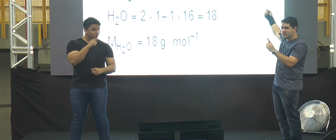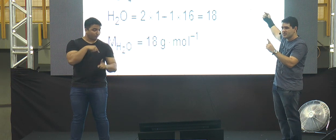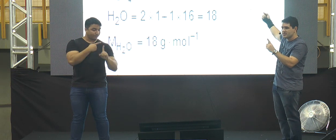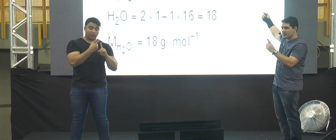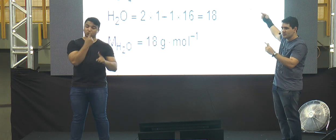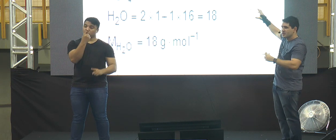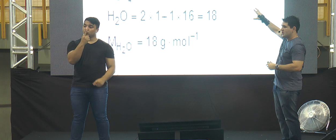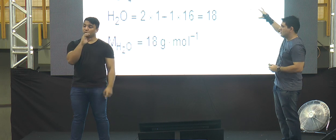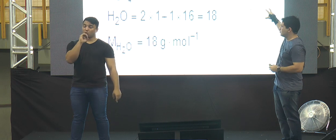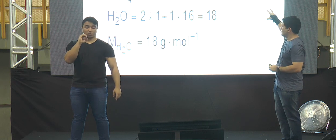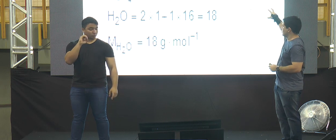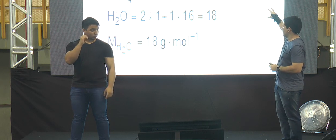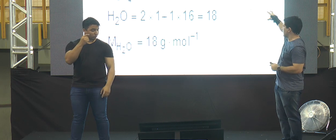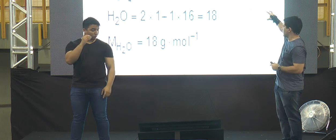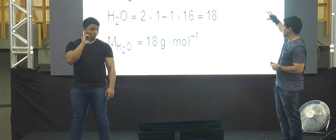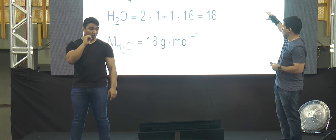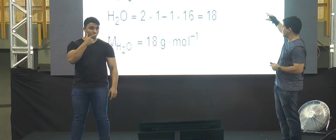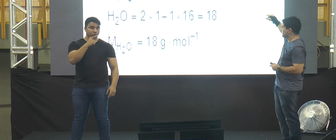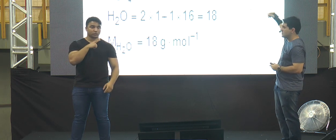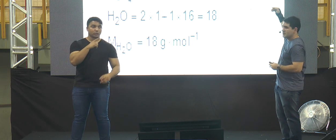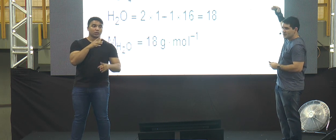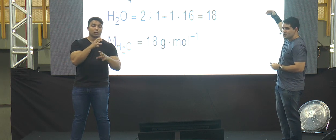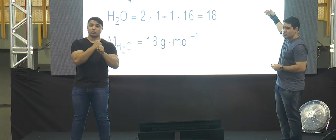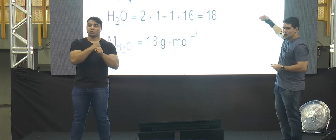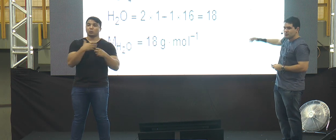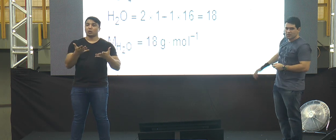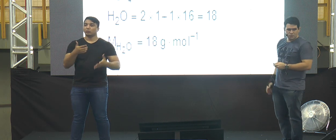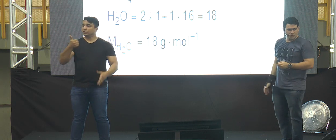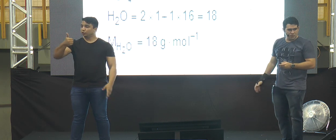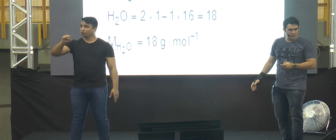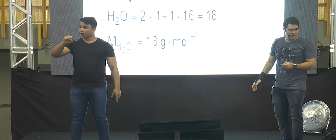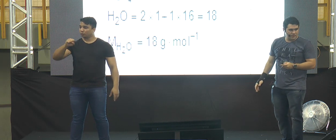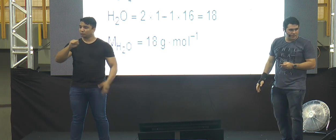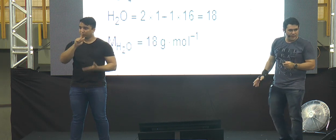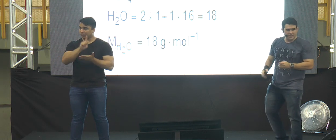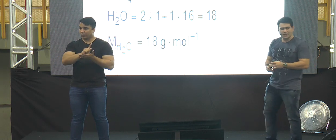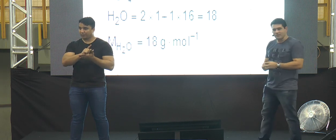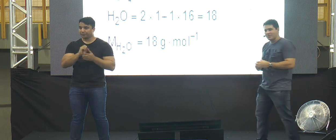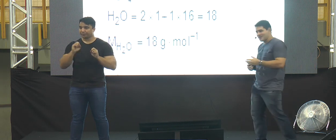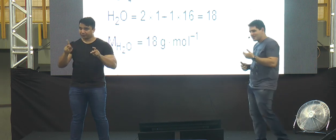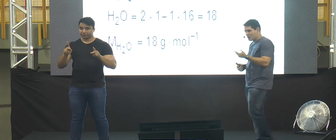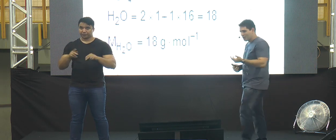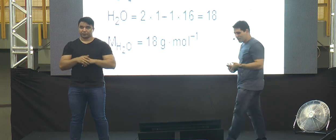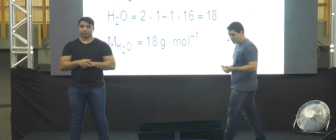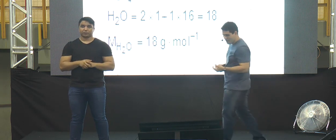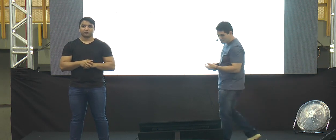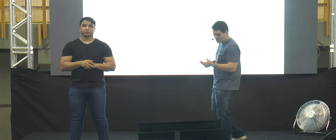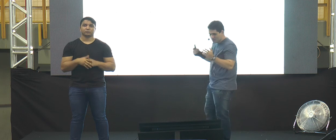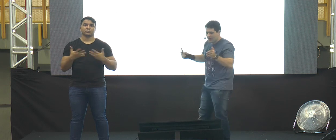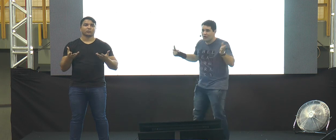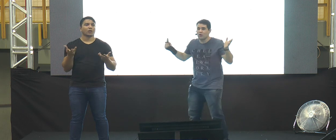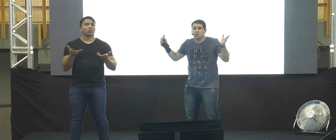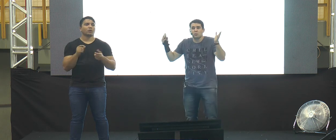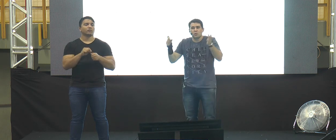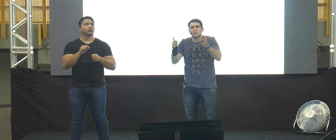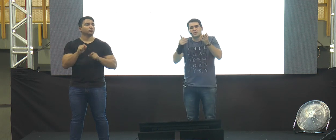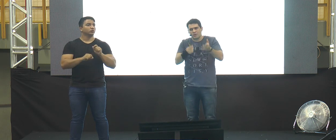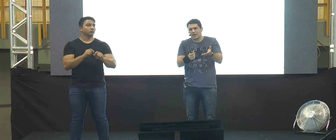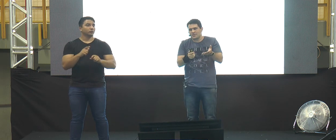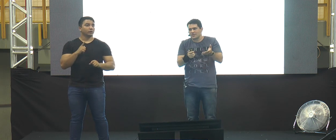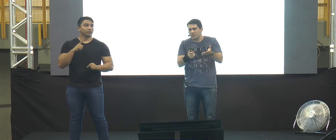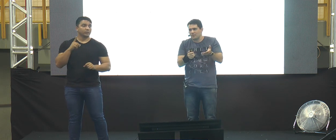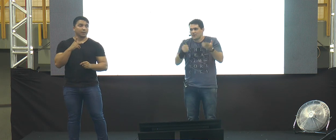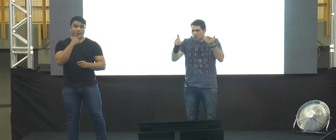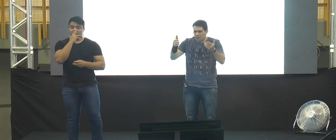1 vezes 16. Isso tudo dá igual a quantos gramas? 18 gramas por mol. Beleza, Levi, Márcio, e agora o que é que eu faço? Agora tu monta